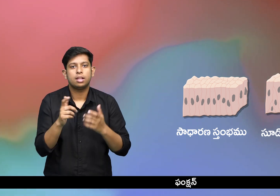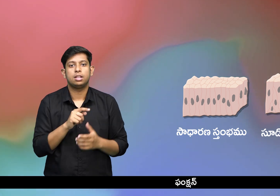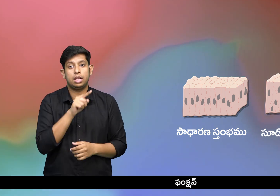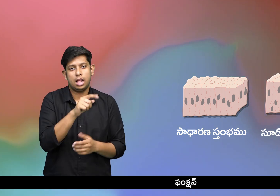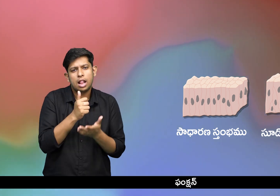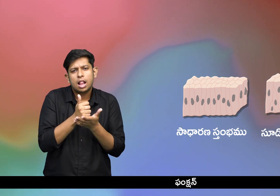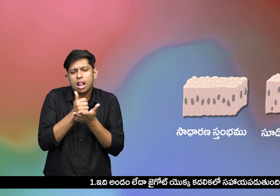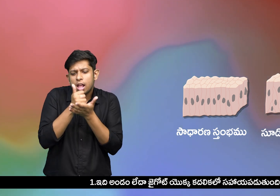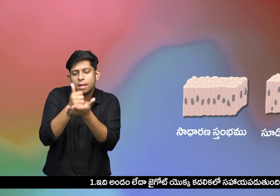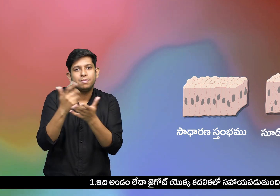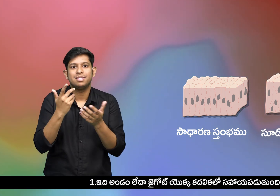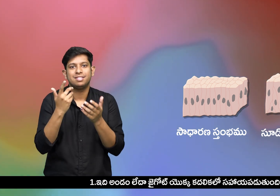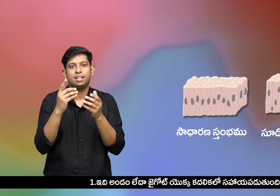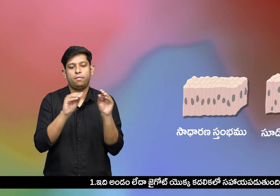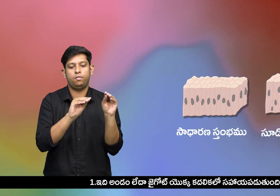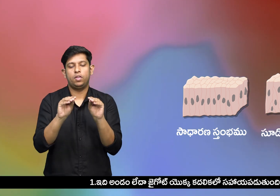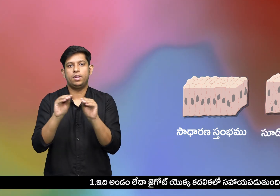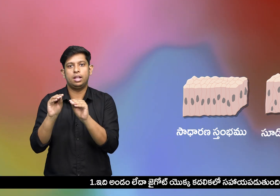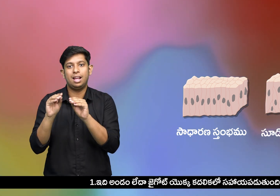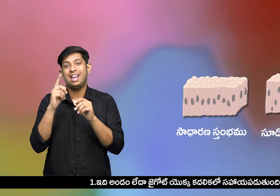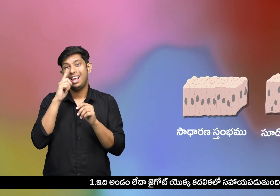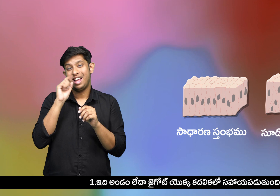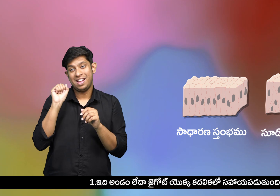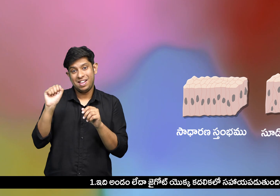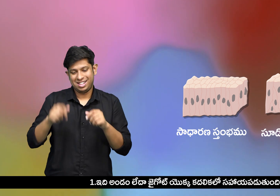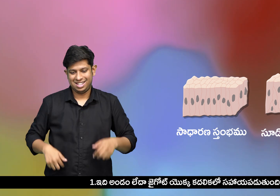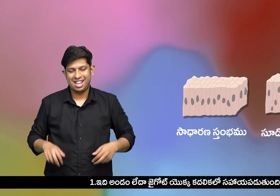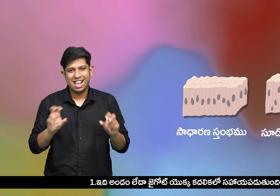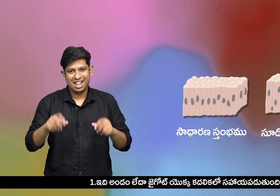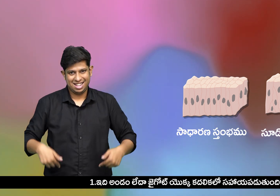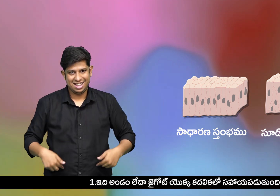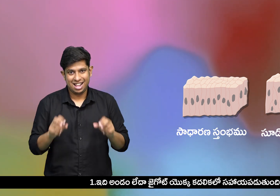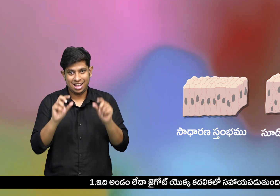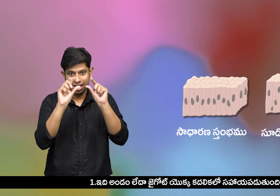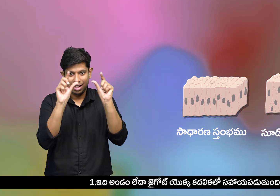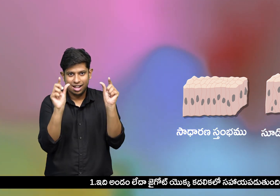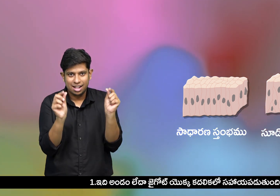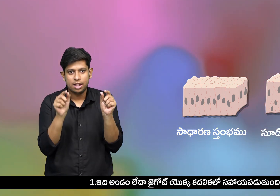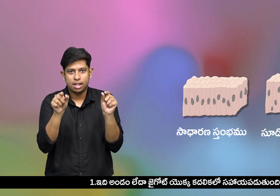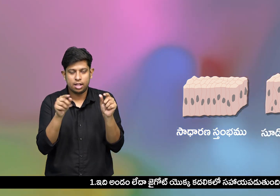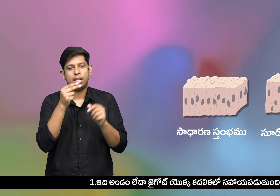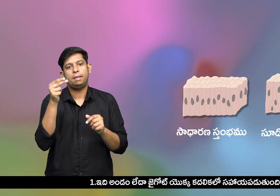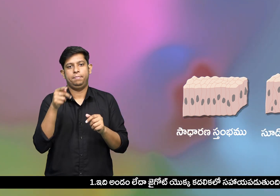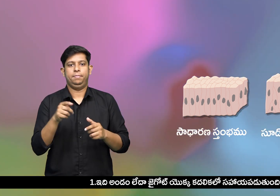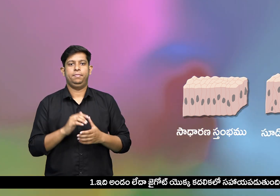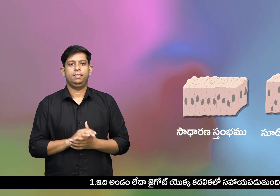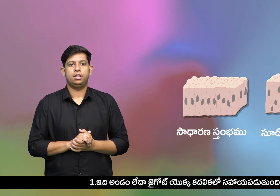ఫంక్షన్: ఒకటి, ఇది అండం లేదా జైగోట్ యొక్క కదలికలో సహాయపడుతుంది.